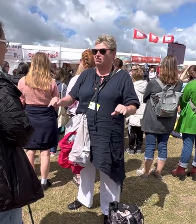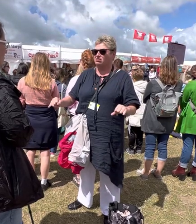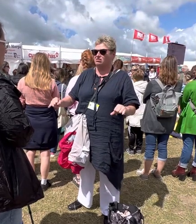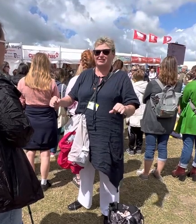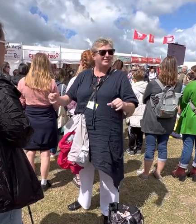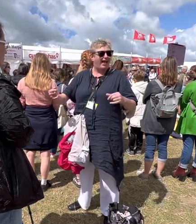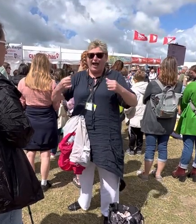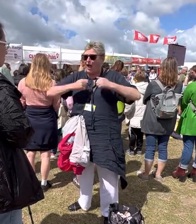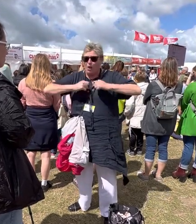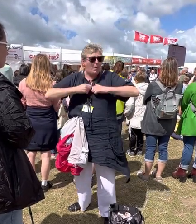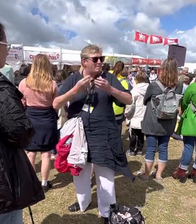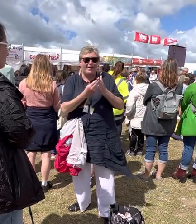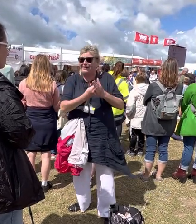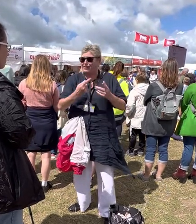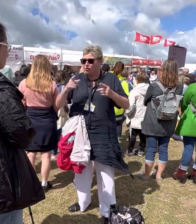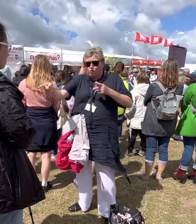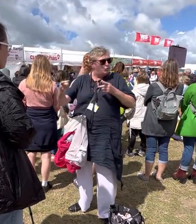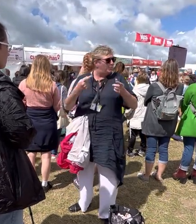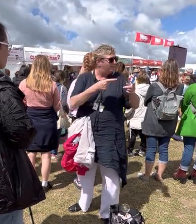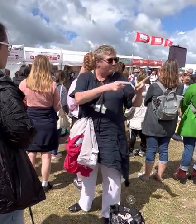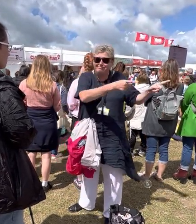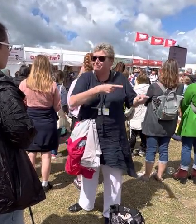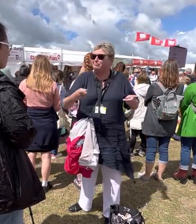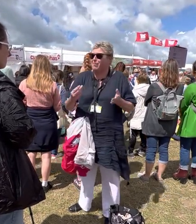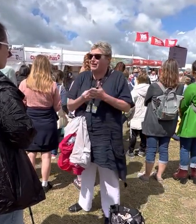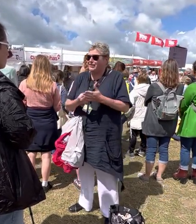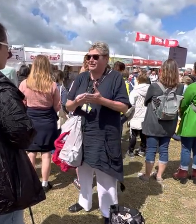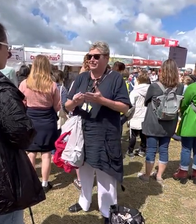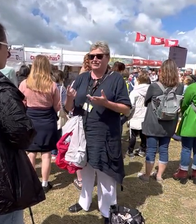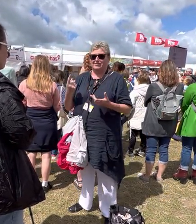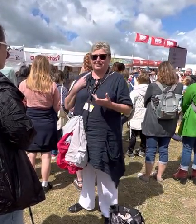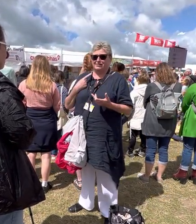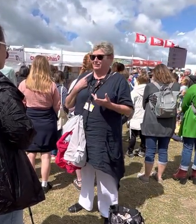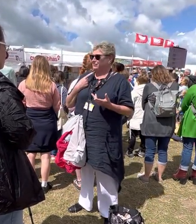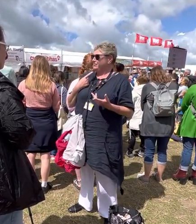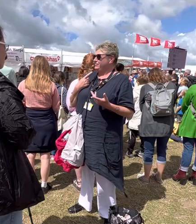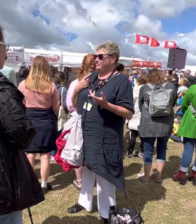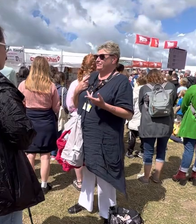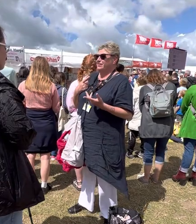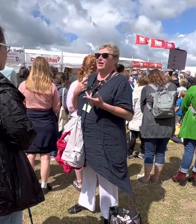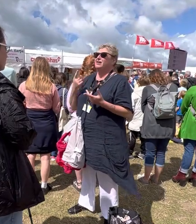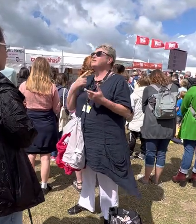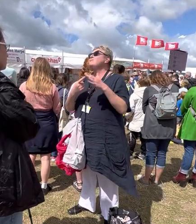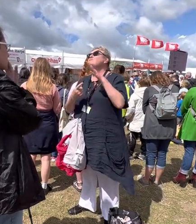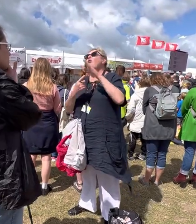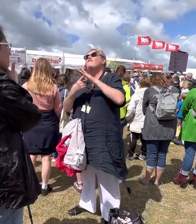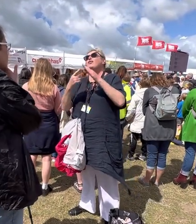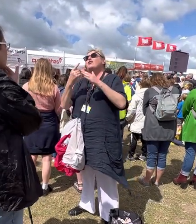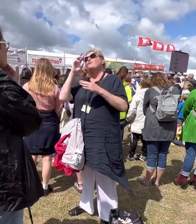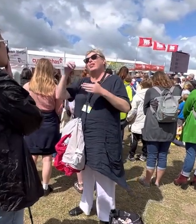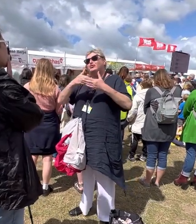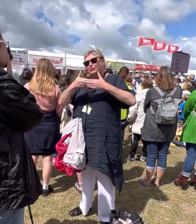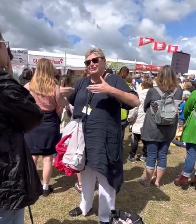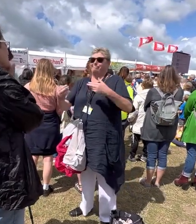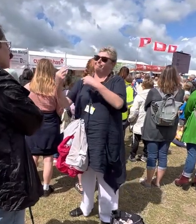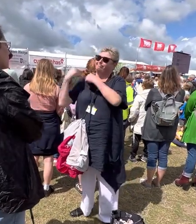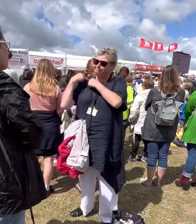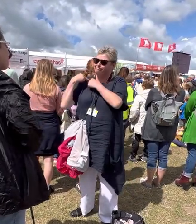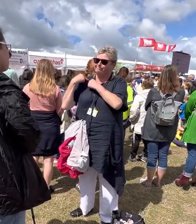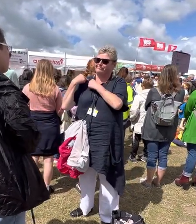fi. Mae fodolaeth a ffyniant yr iaith Gymraeg yn dibynnol ar ein ffermwyr